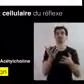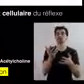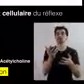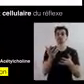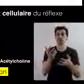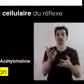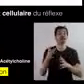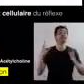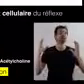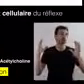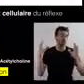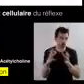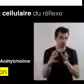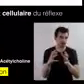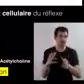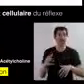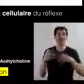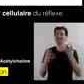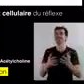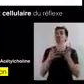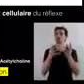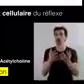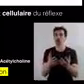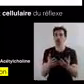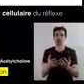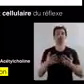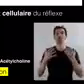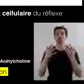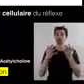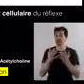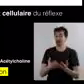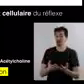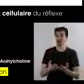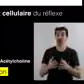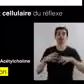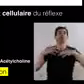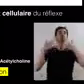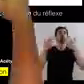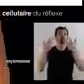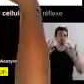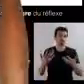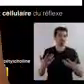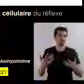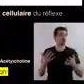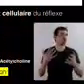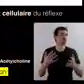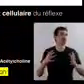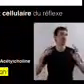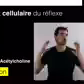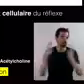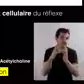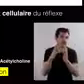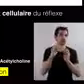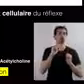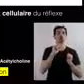contraction de la cellule musculaire. Elle se raccourcit. Elle est ici colorée en rose, ce qui finalement, à plus grande échelle, correspond à